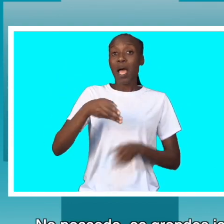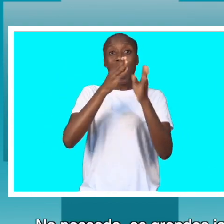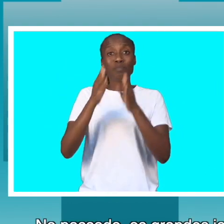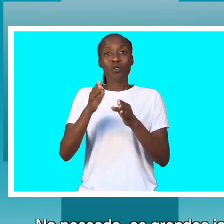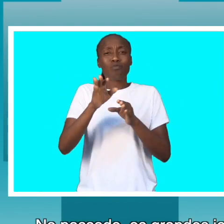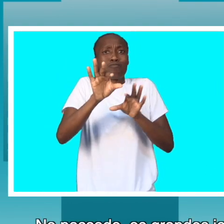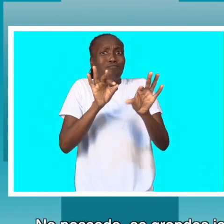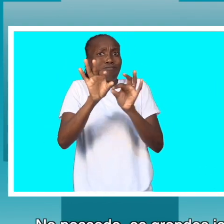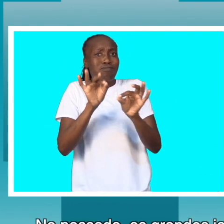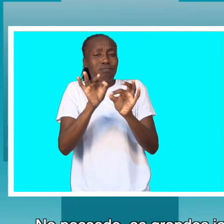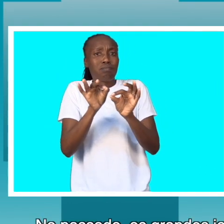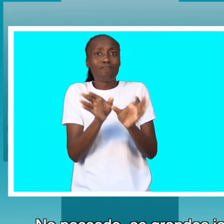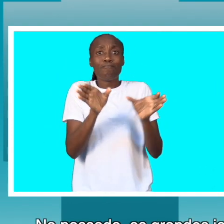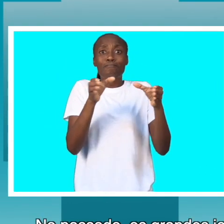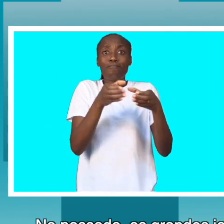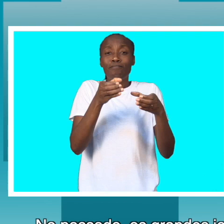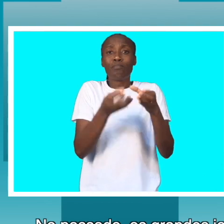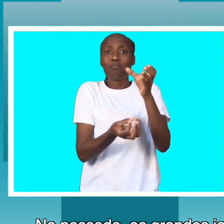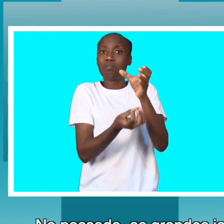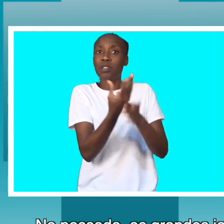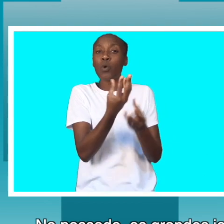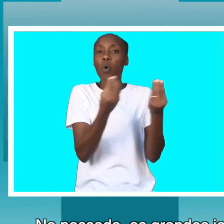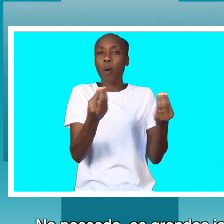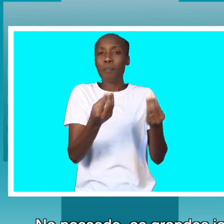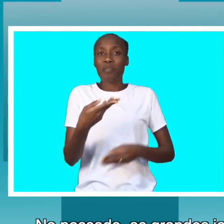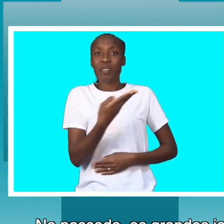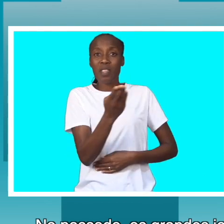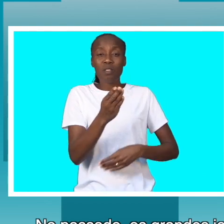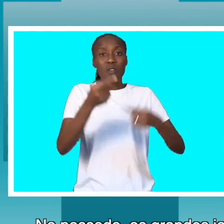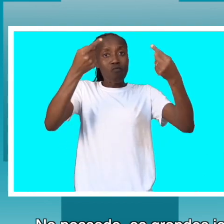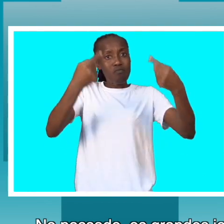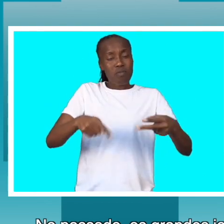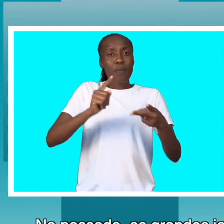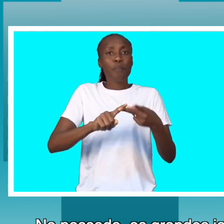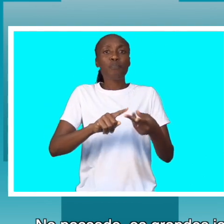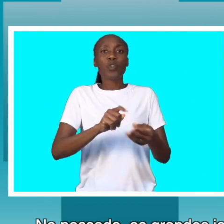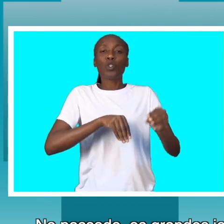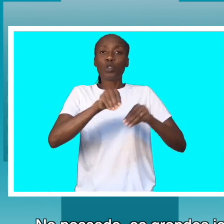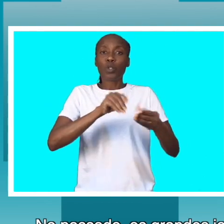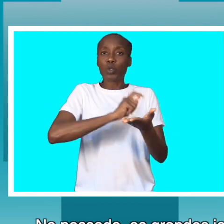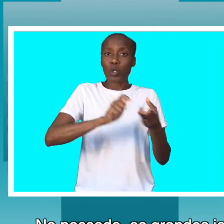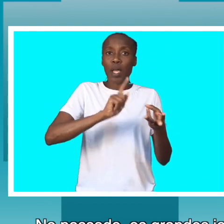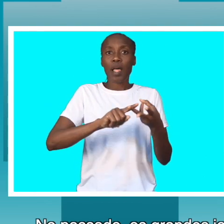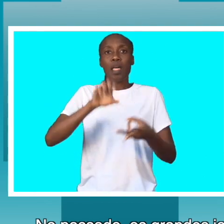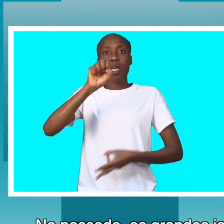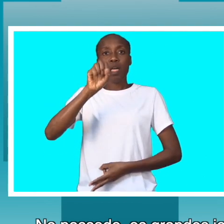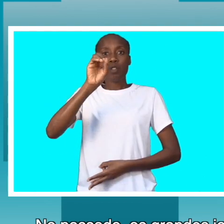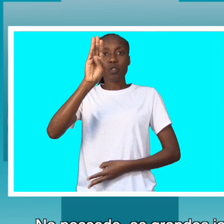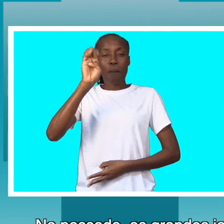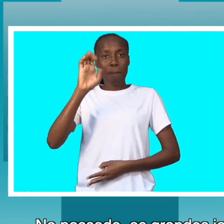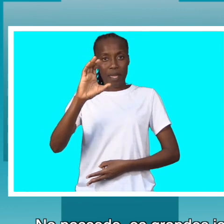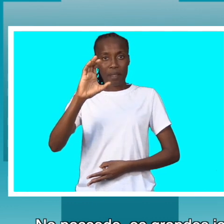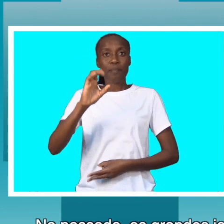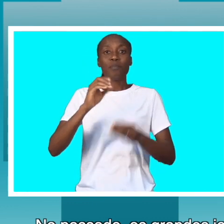passado, os grandes jogadores surgiam desse tipo de competições. Falo de jogos escolares, falo de Sobek,